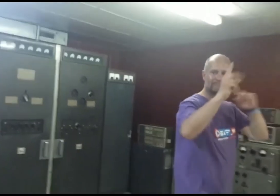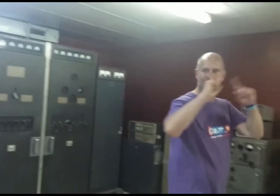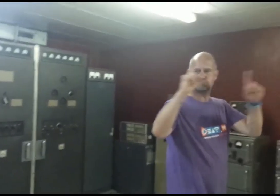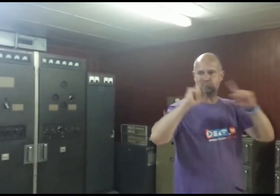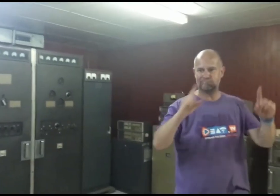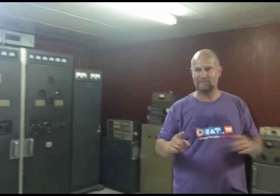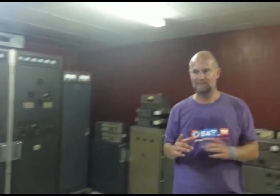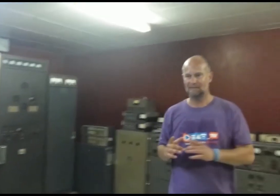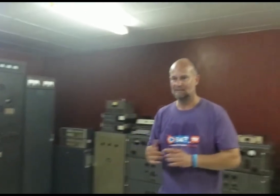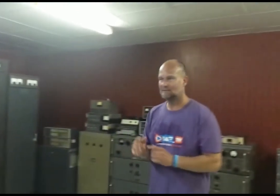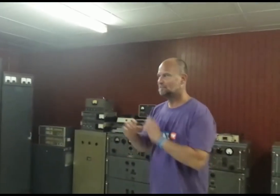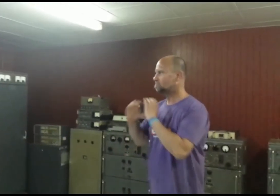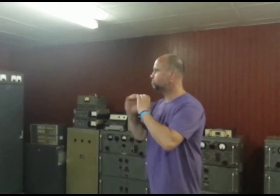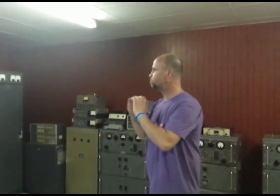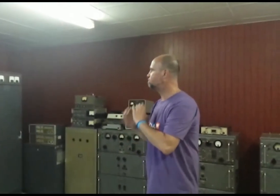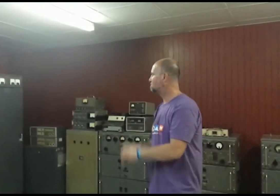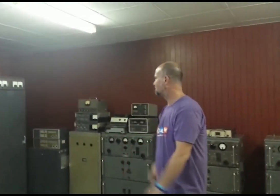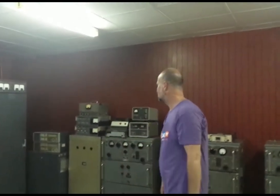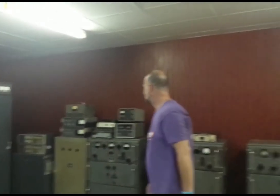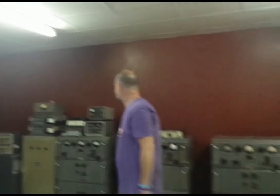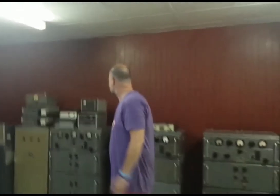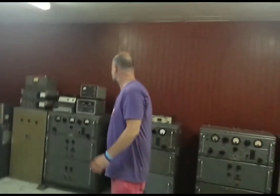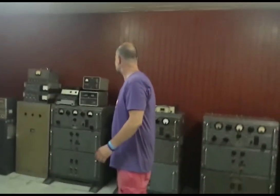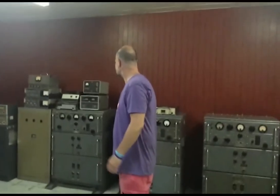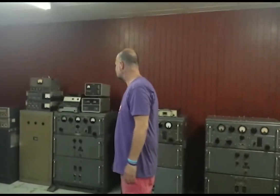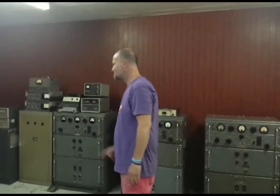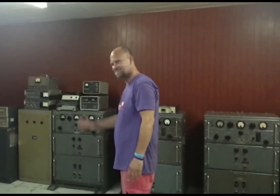Hier war die Nachrichten- und Kommunikationszentrale.